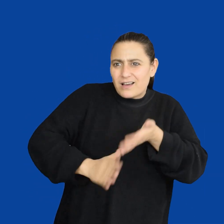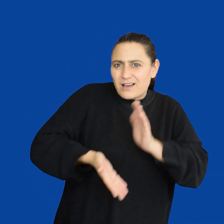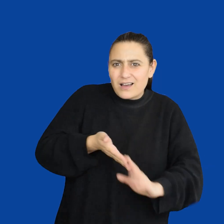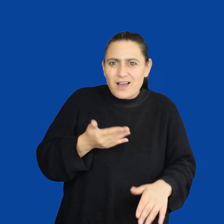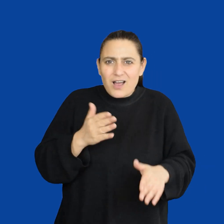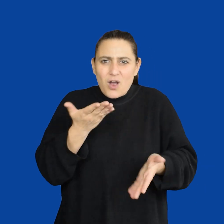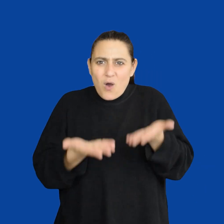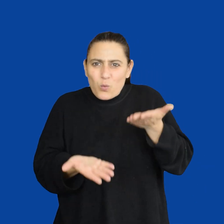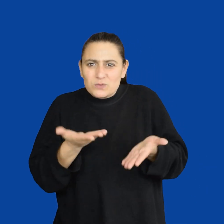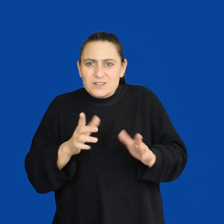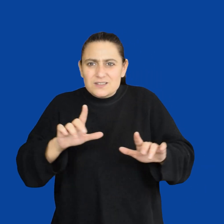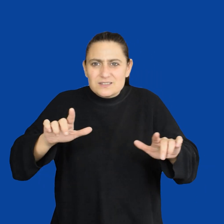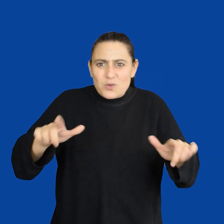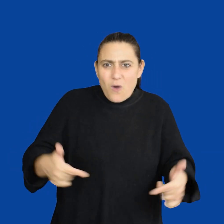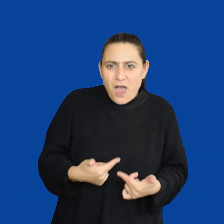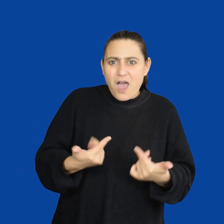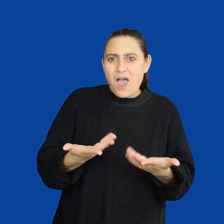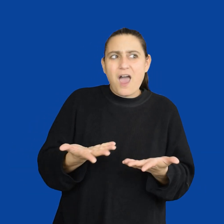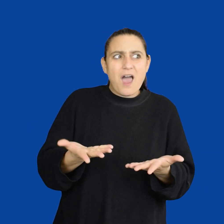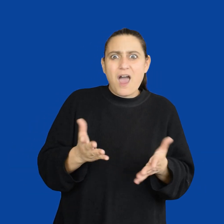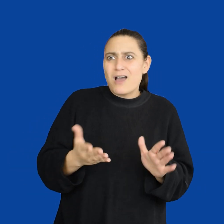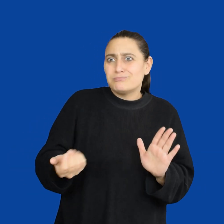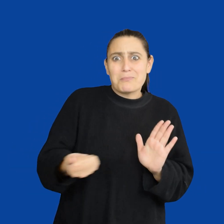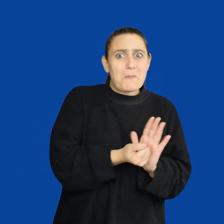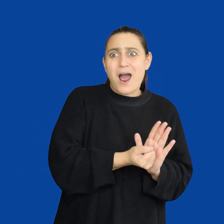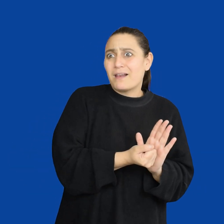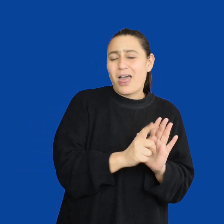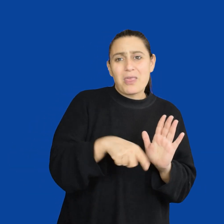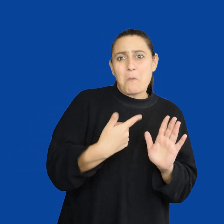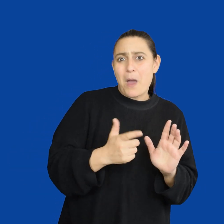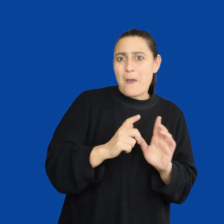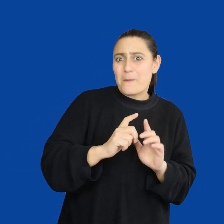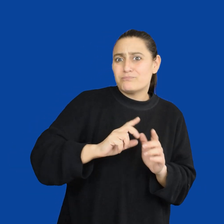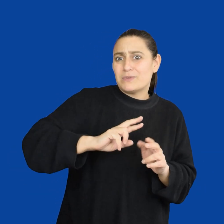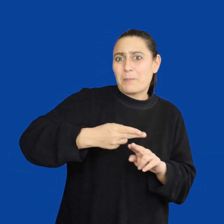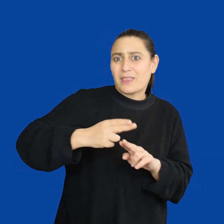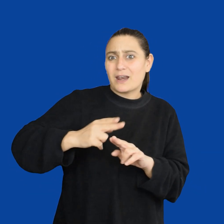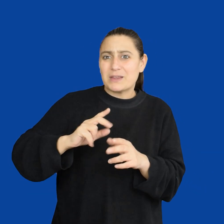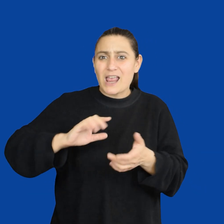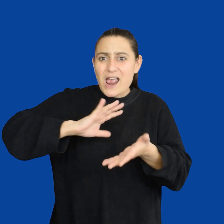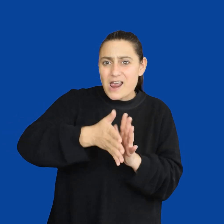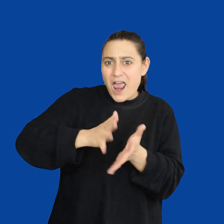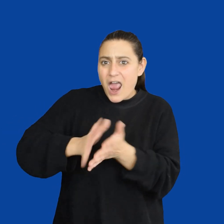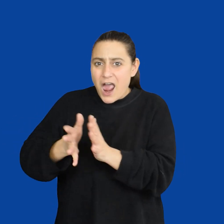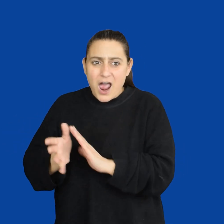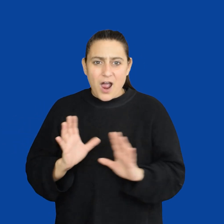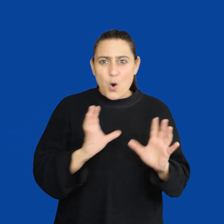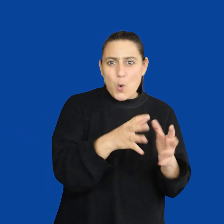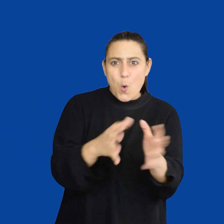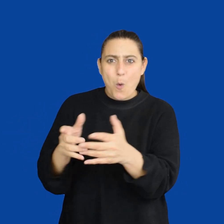que la impunidad y la magnitud del genocidio se establece como precedente para los genocidios posteriores, la denominación